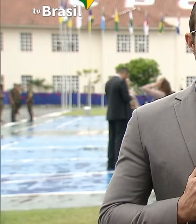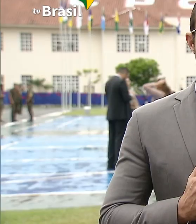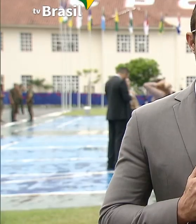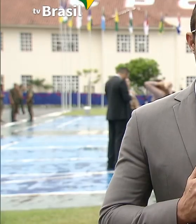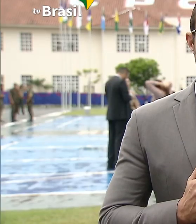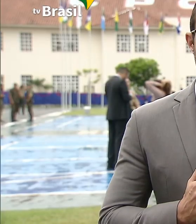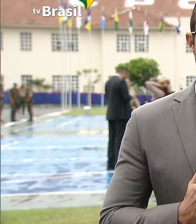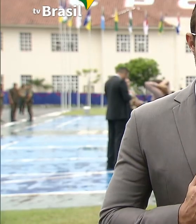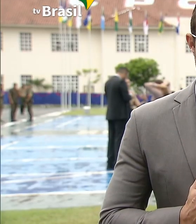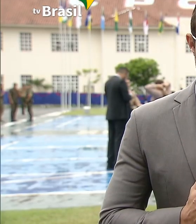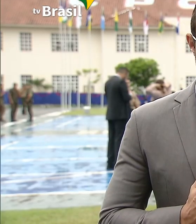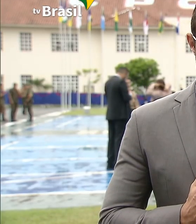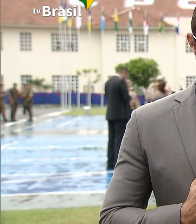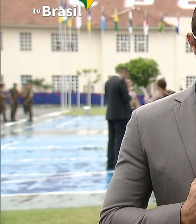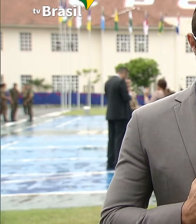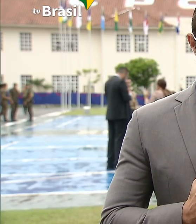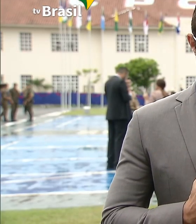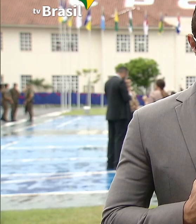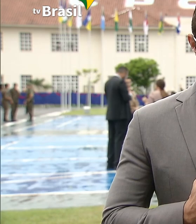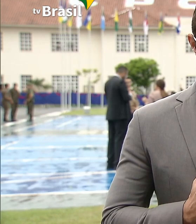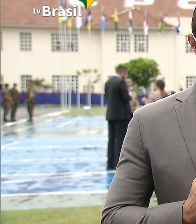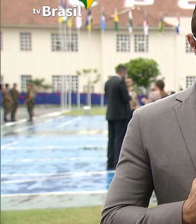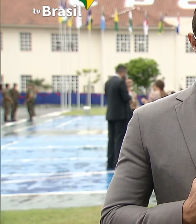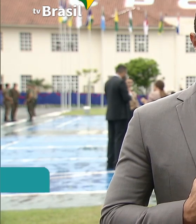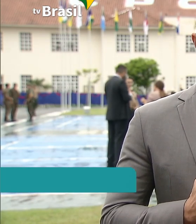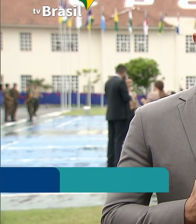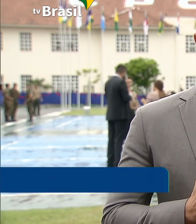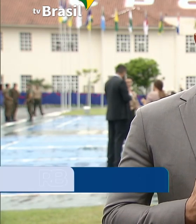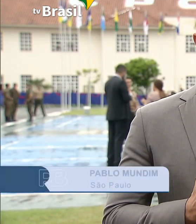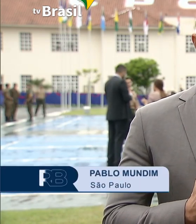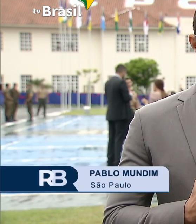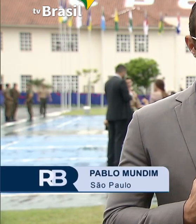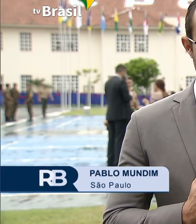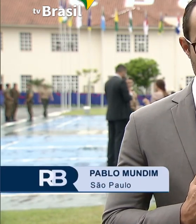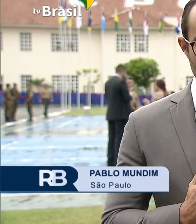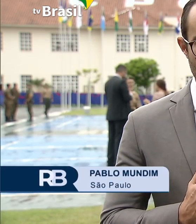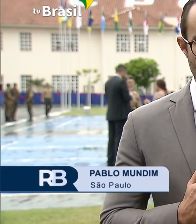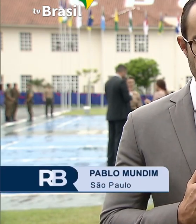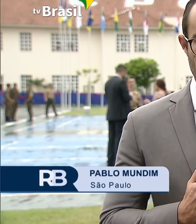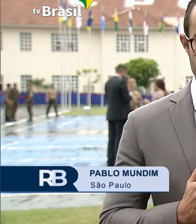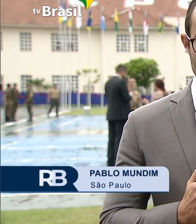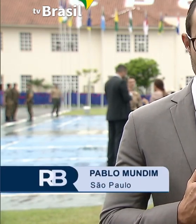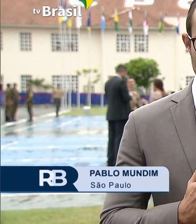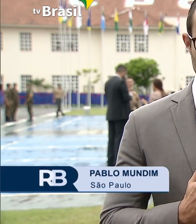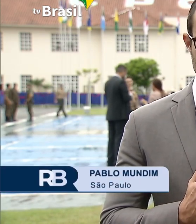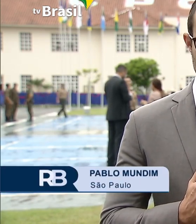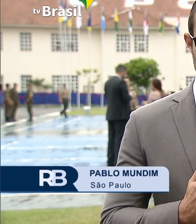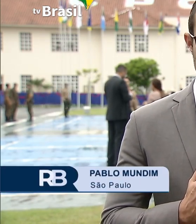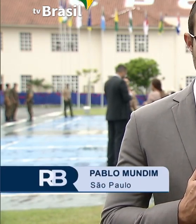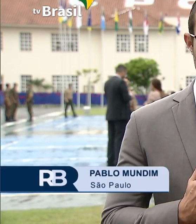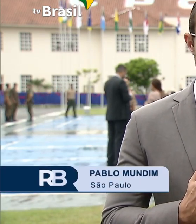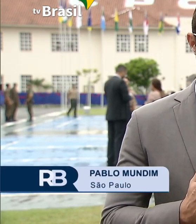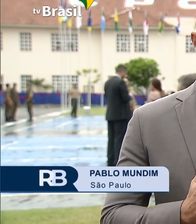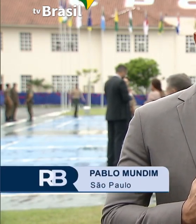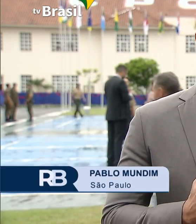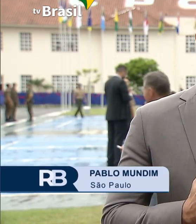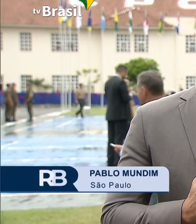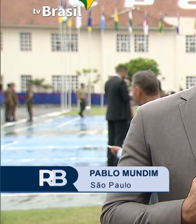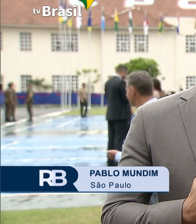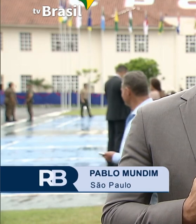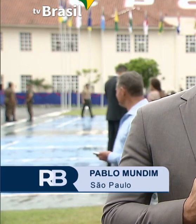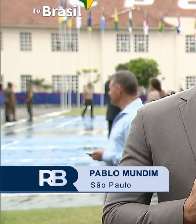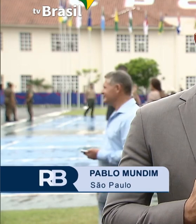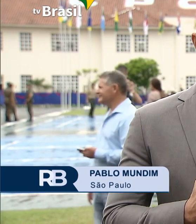médio. Este será o 14º Colégio Militar do país. O projeto, doado pela Fiesp, a Federação das Indústrias do Estado de São